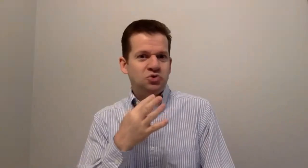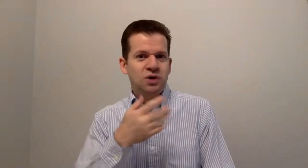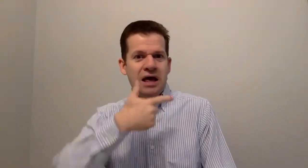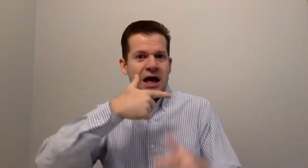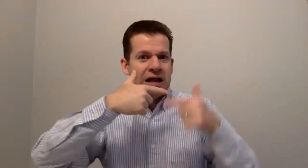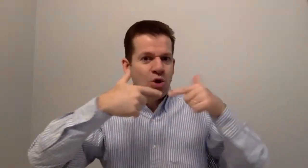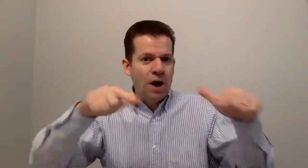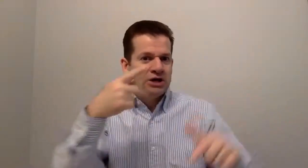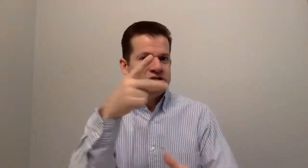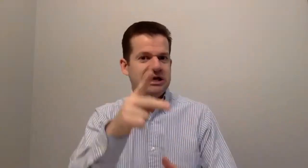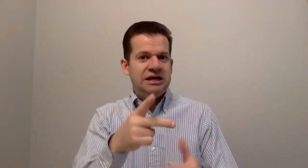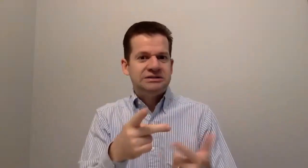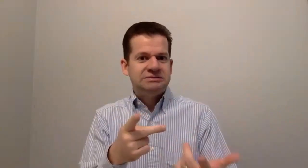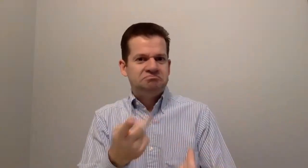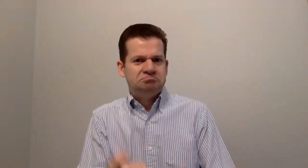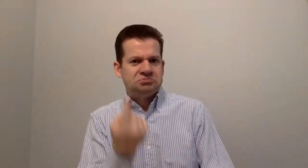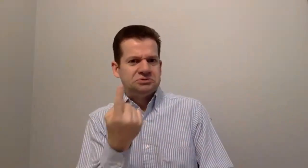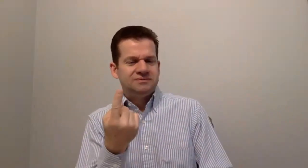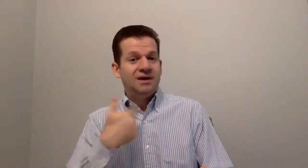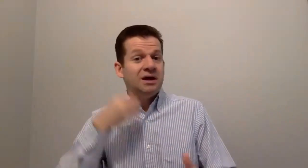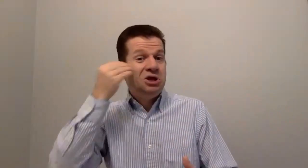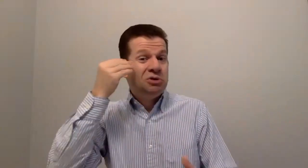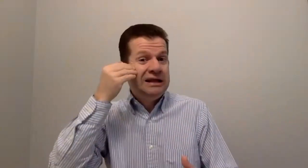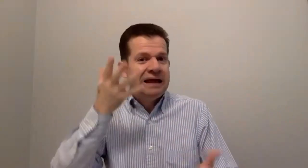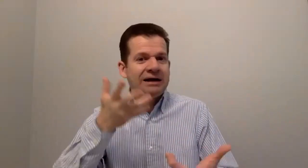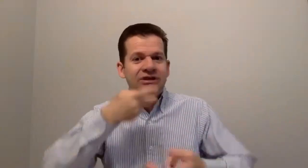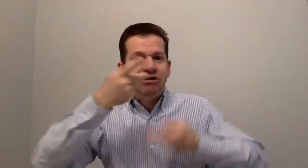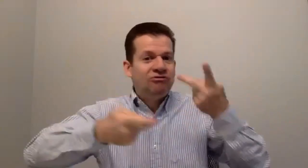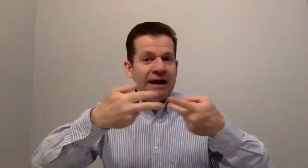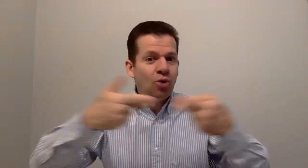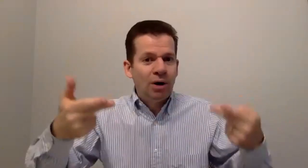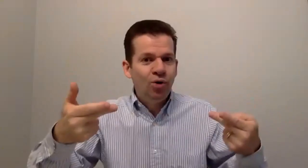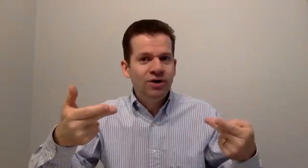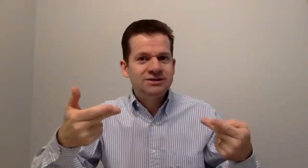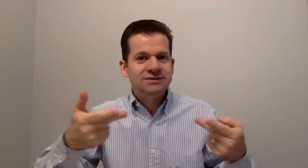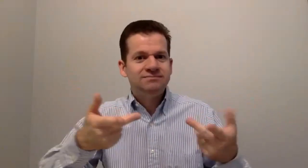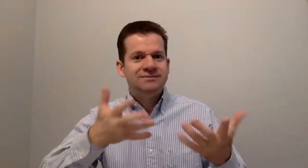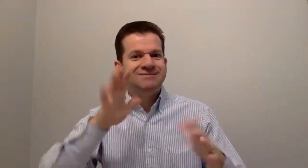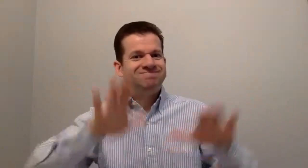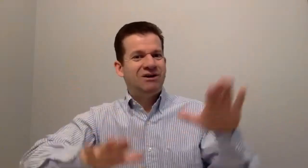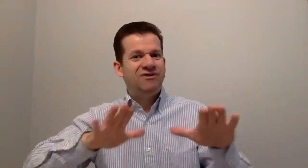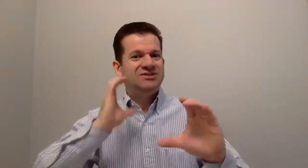conheço a linguagem deles, e eu tentar falar alguma coisa, talvez